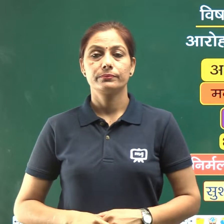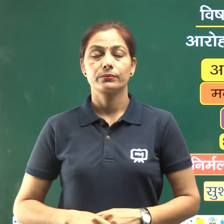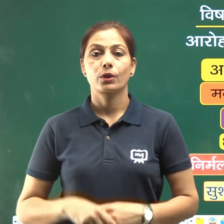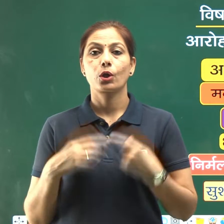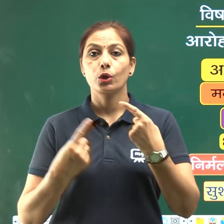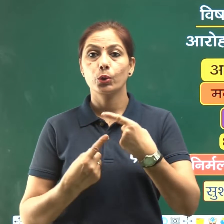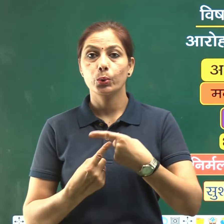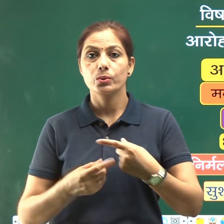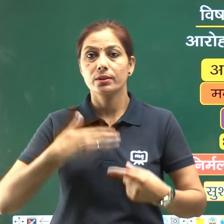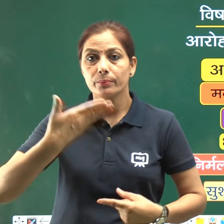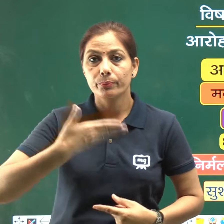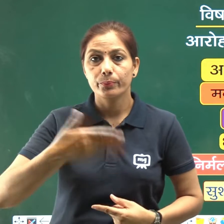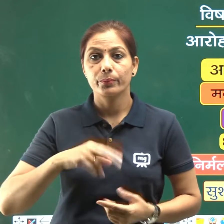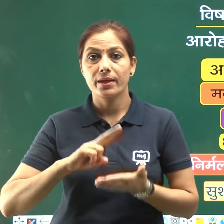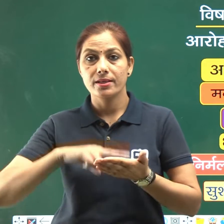ट्यूशन की प्रवृत्ति